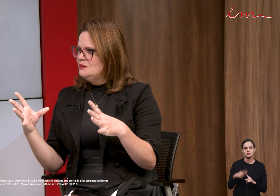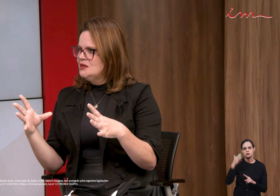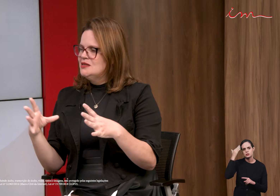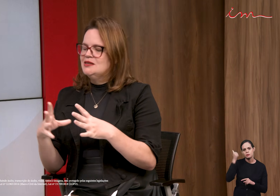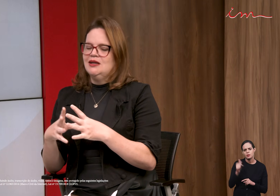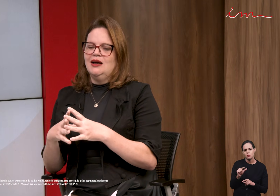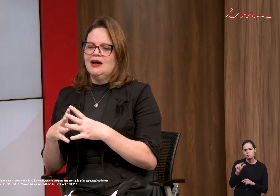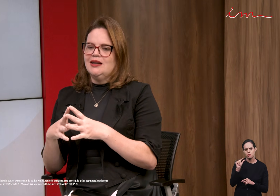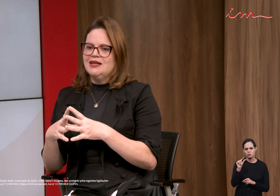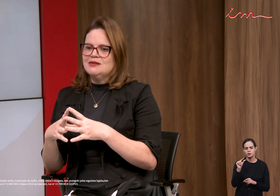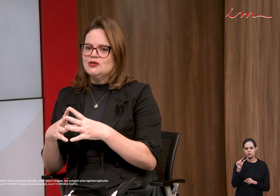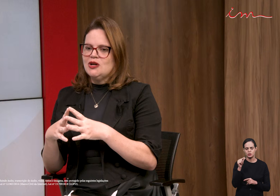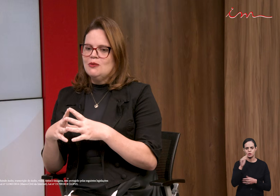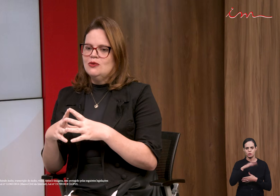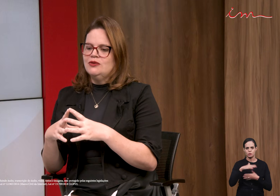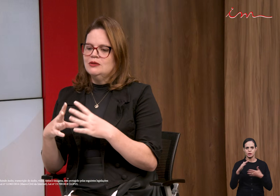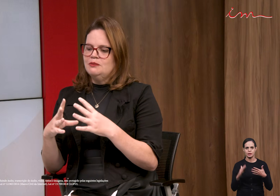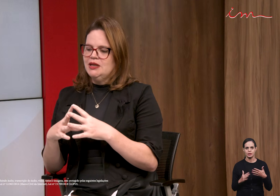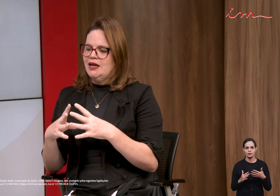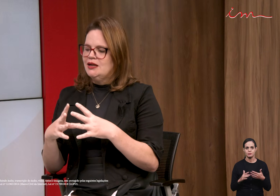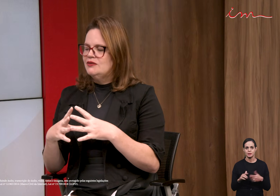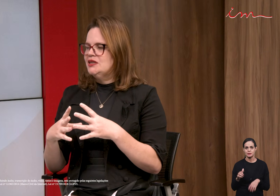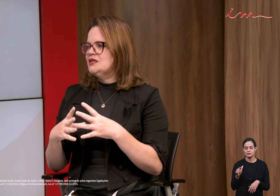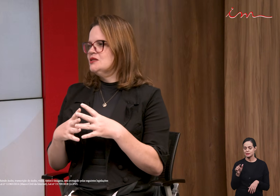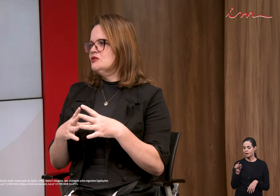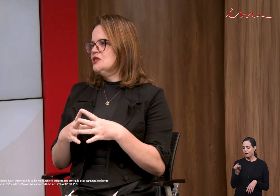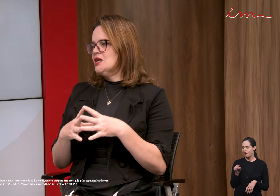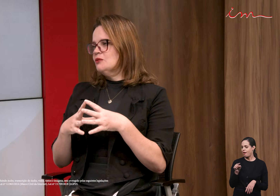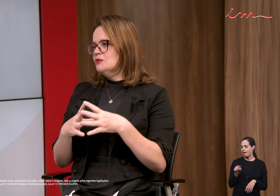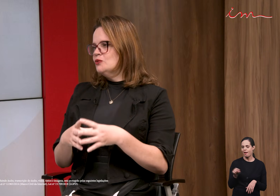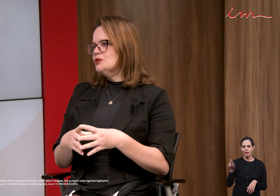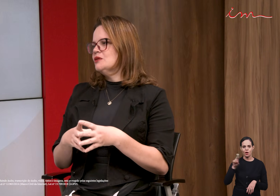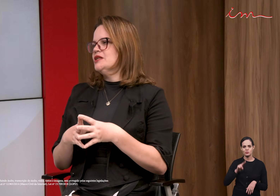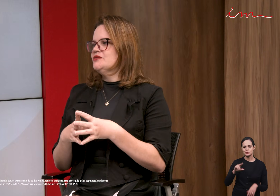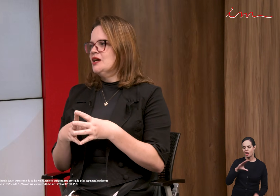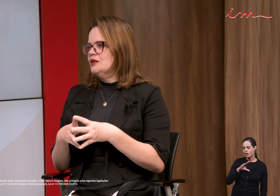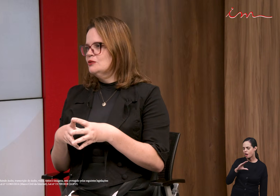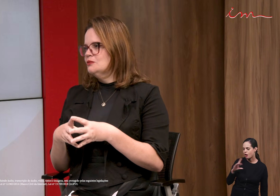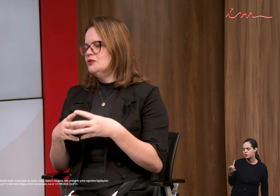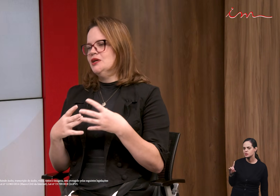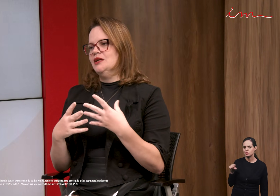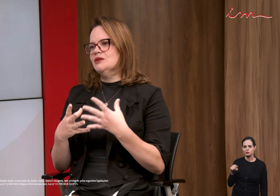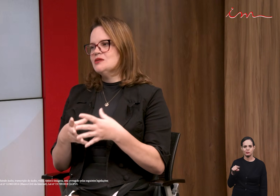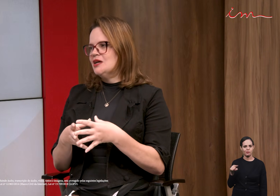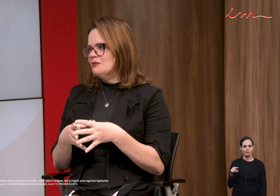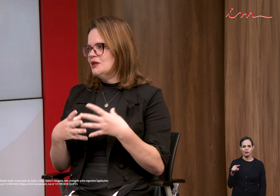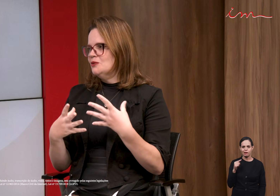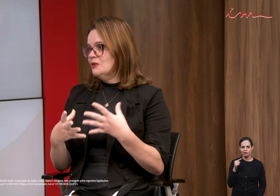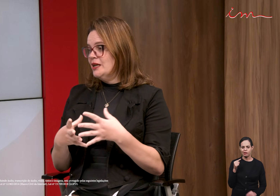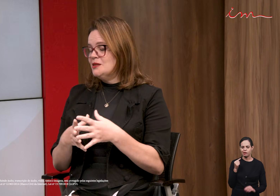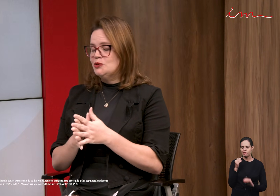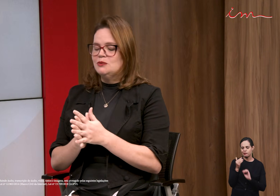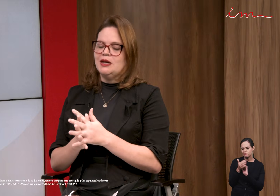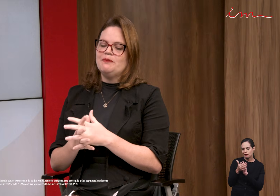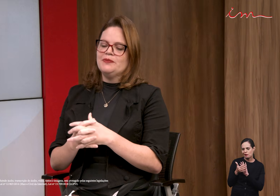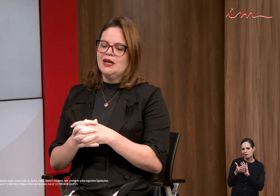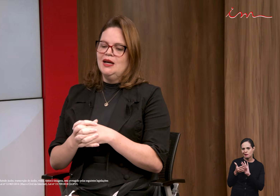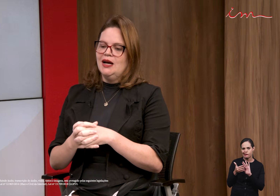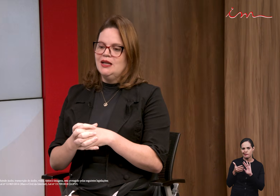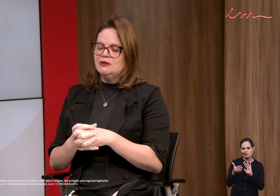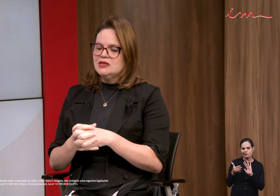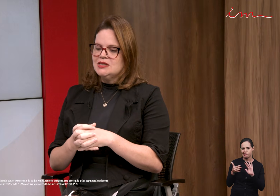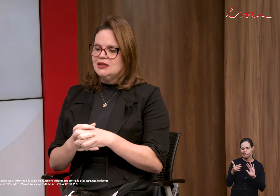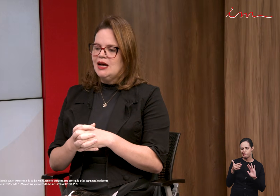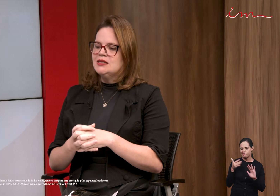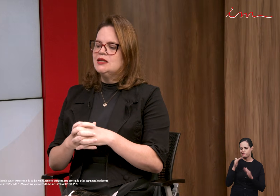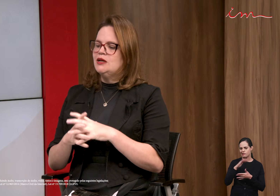pouquinho Libras. A Késia me chamou, falou, Pri, ela vai ter que ser utilizado muito classificador, porque ela não sabe, ela não conhece muito bem